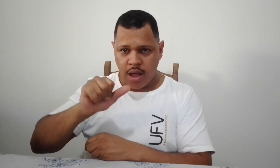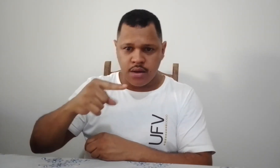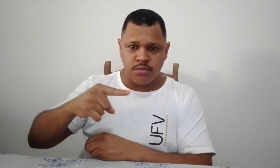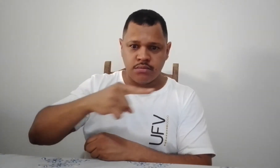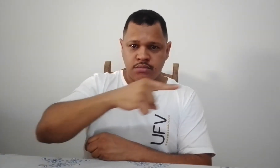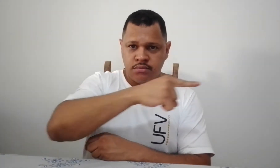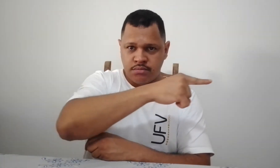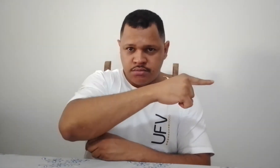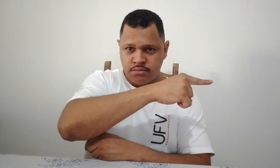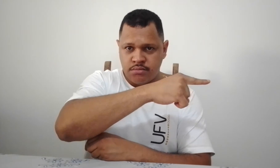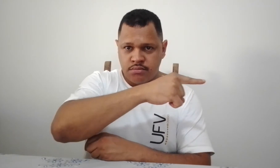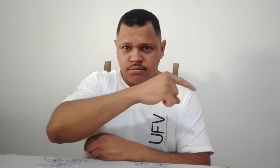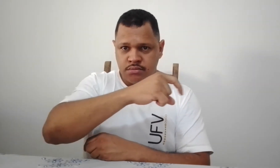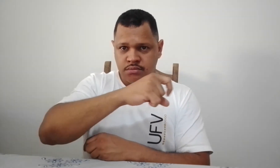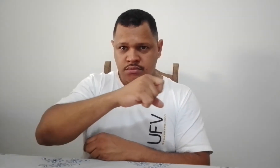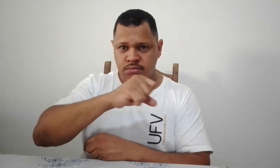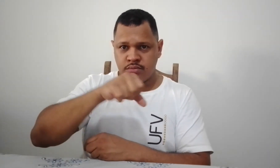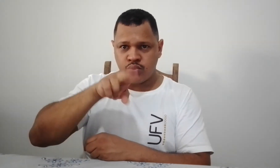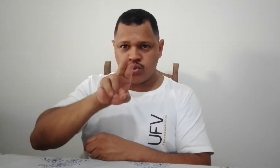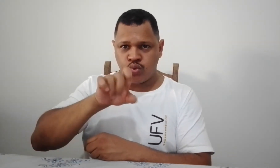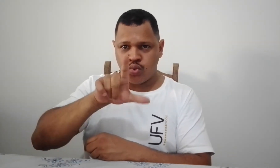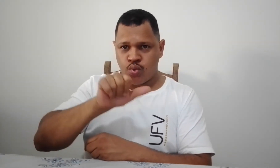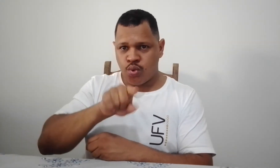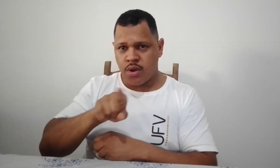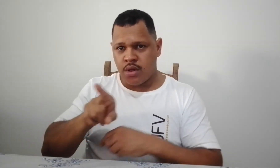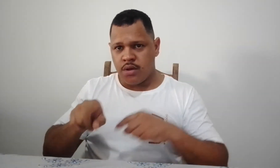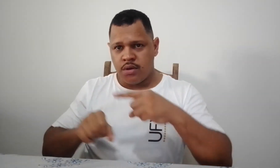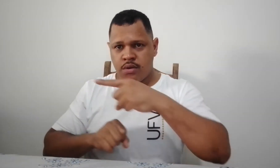Cresce na outra direção. Decresce de novo.